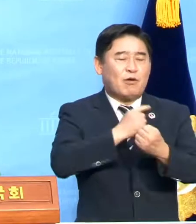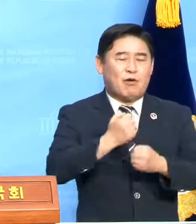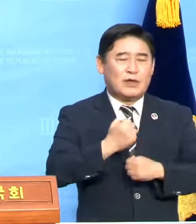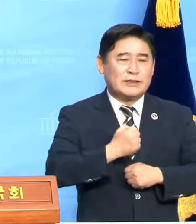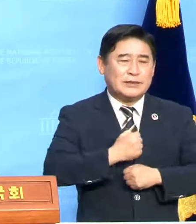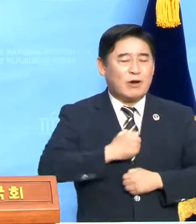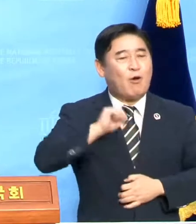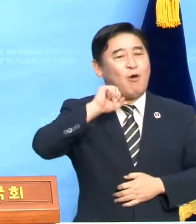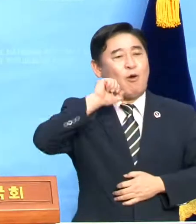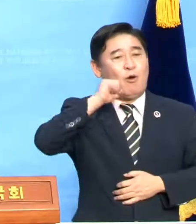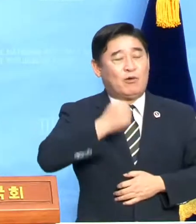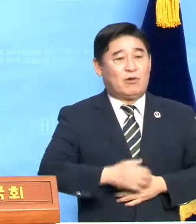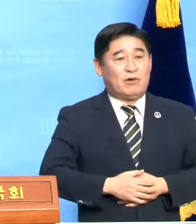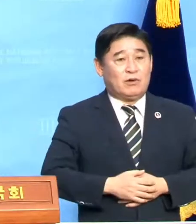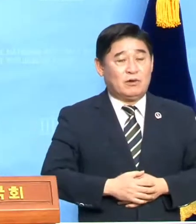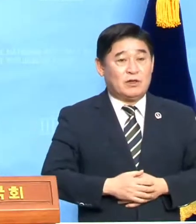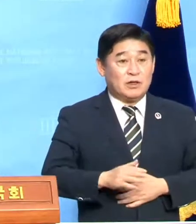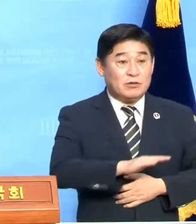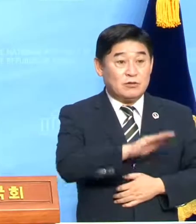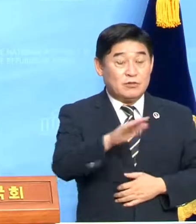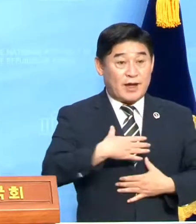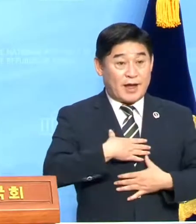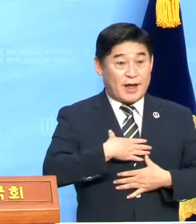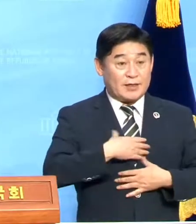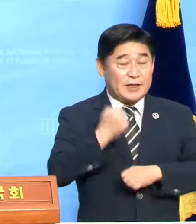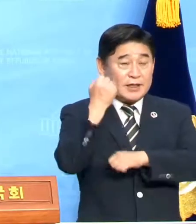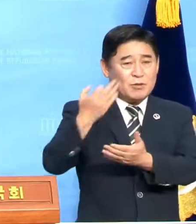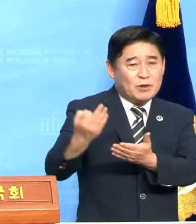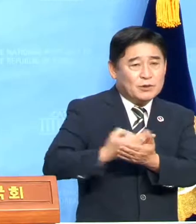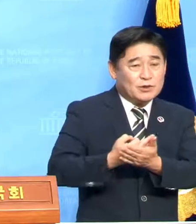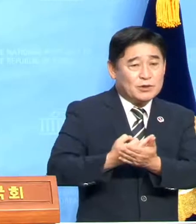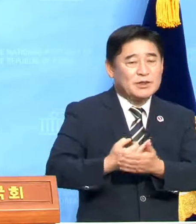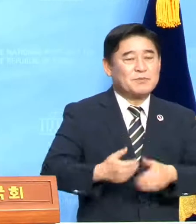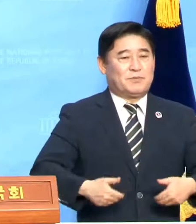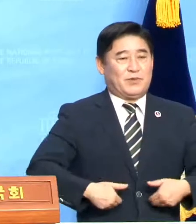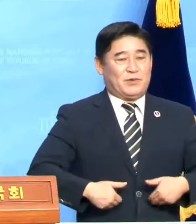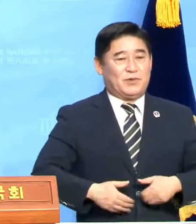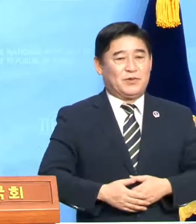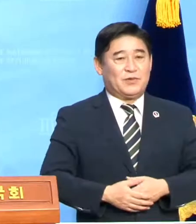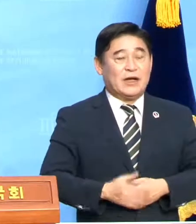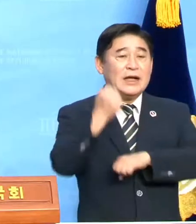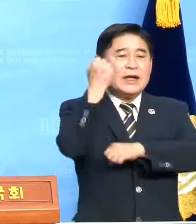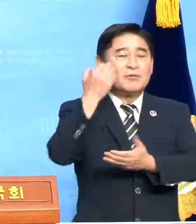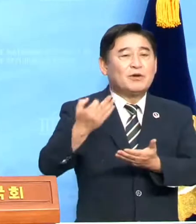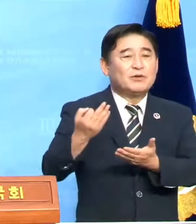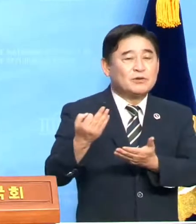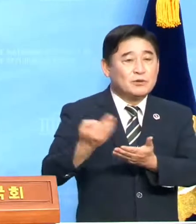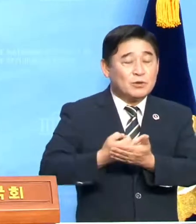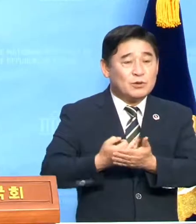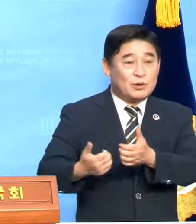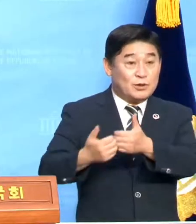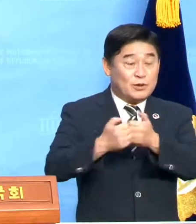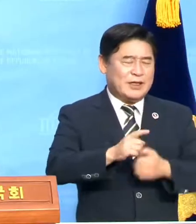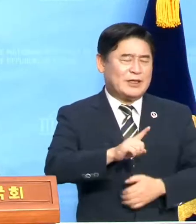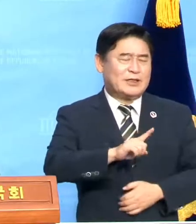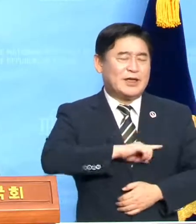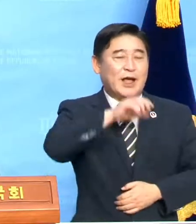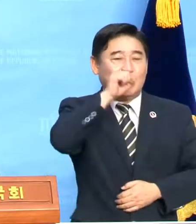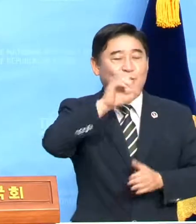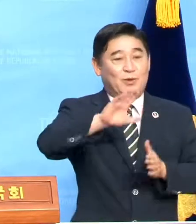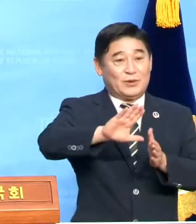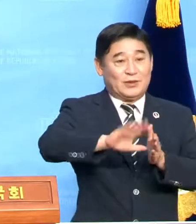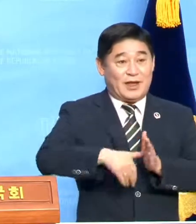어렵습니다 그때 우리에게 안전장치로 기본소득 이 존재해야 합니다 기본소득을 논하기 가장 적절한 때라고